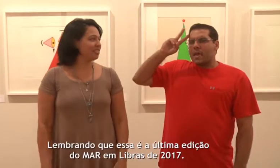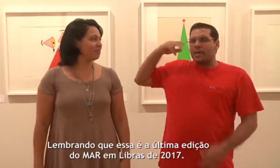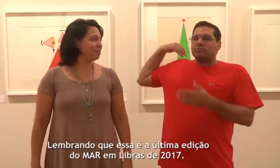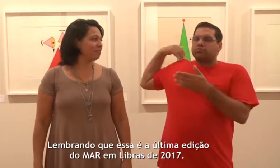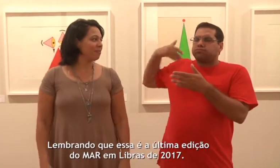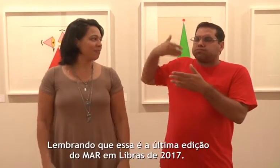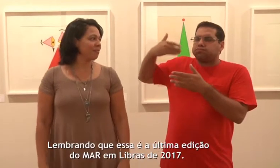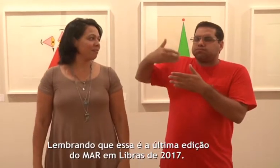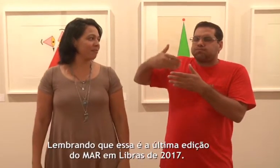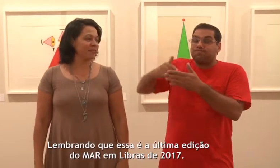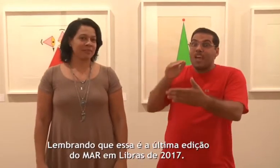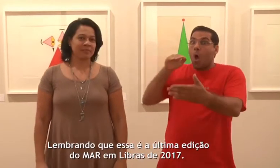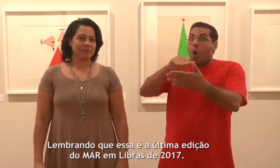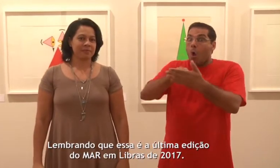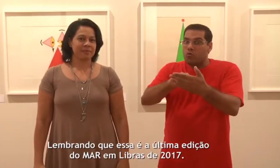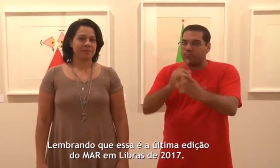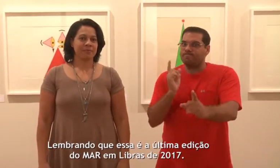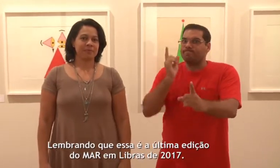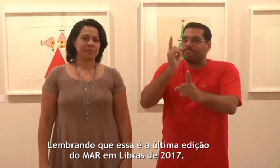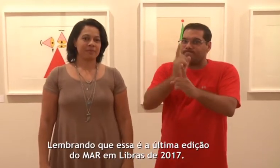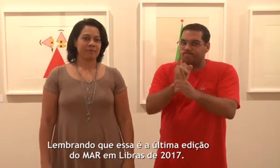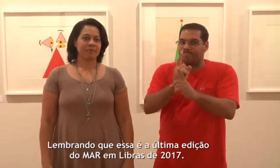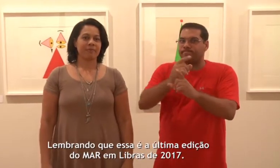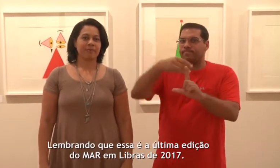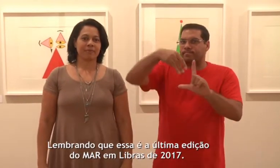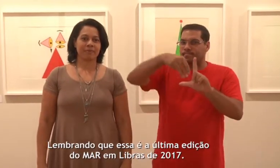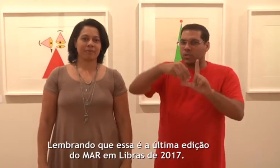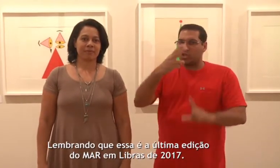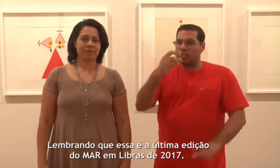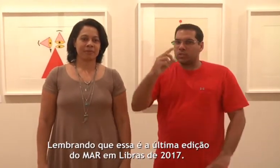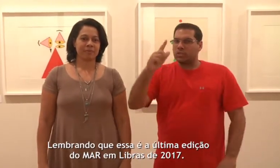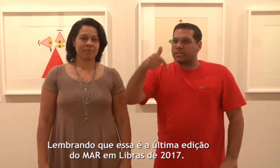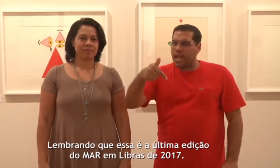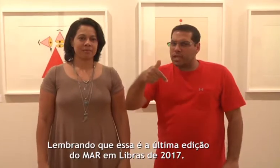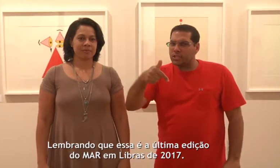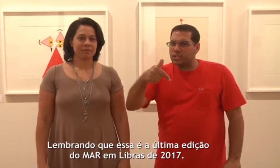Lembrando que essa é a última edição do Mar em Libras de 2017.